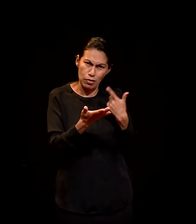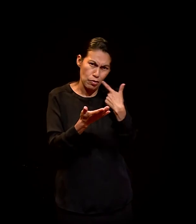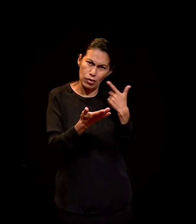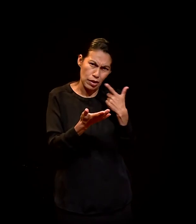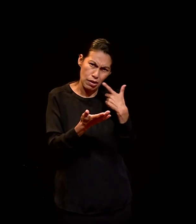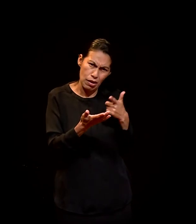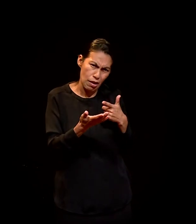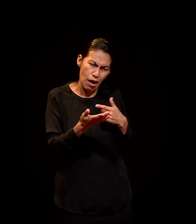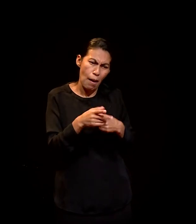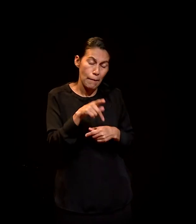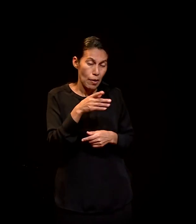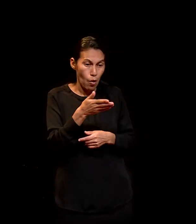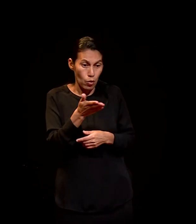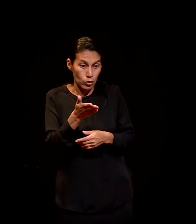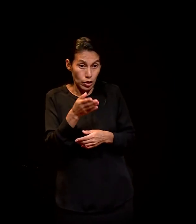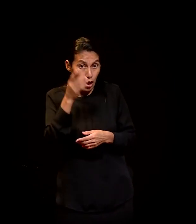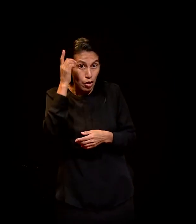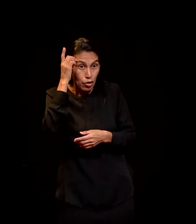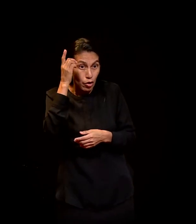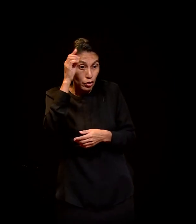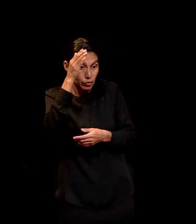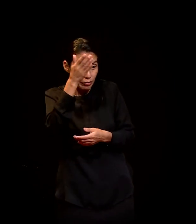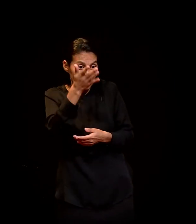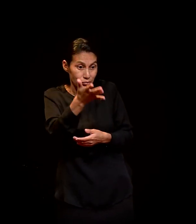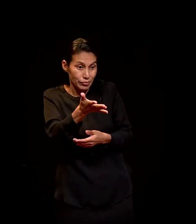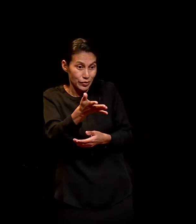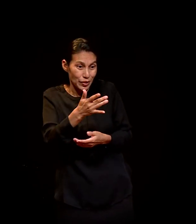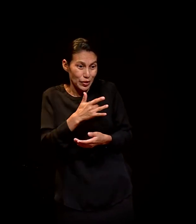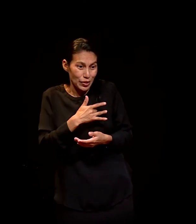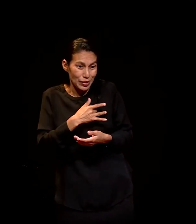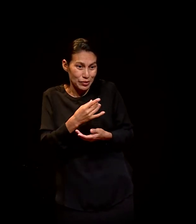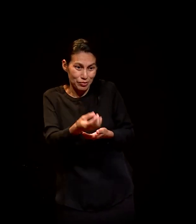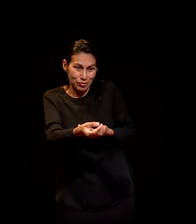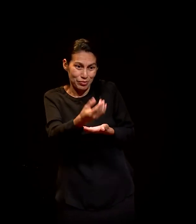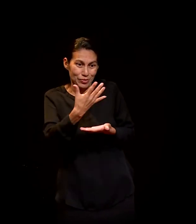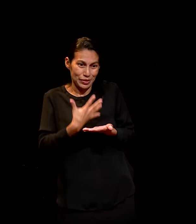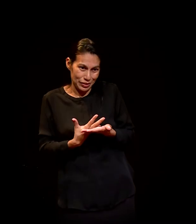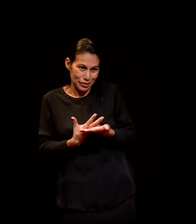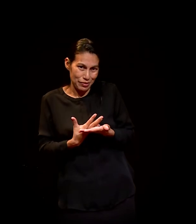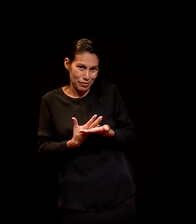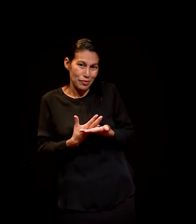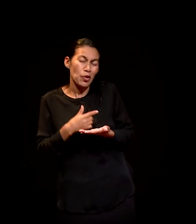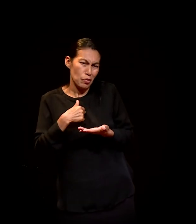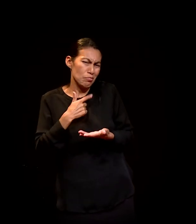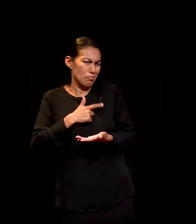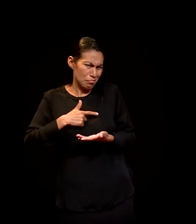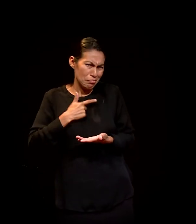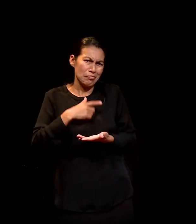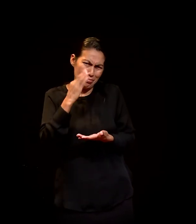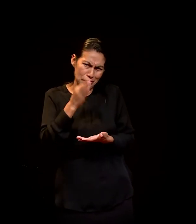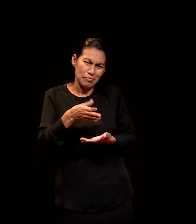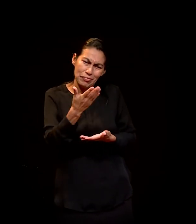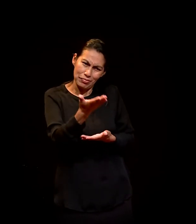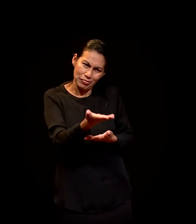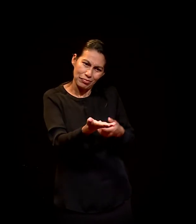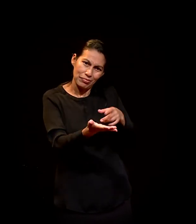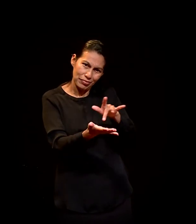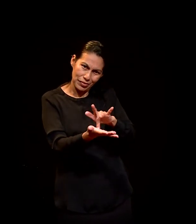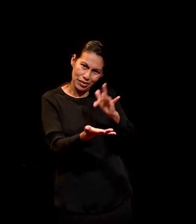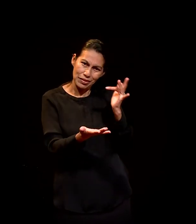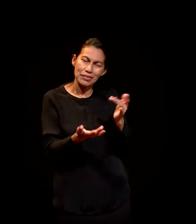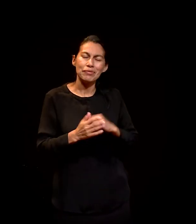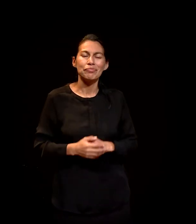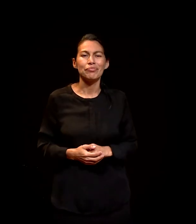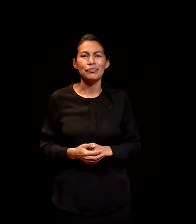dios puso en su corazón que me diera este donativo pues yo con mucho gusto lo acepto entonces me